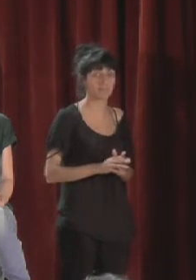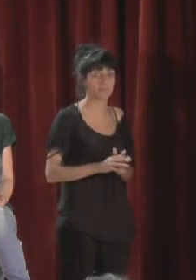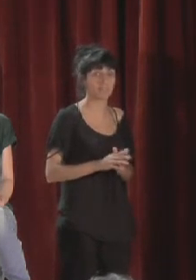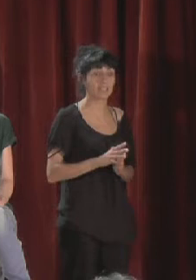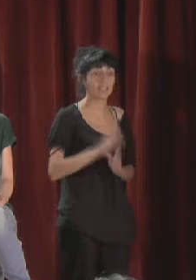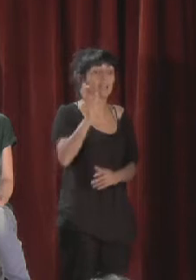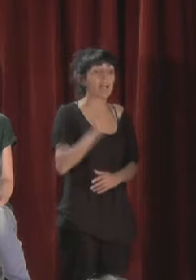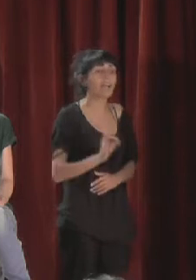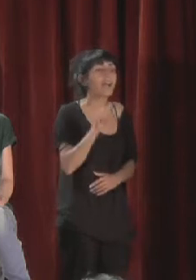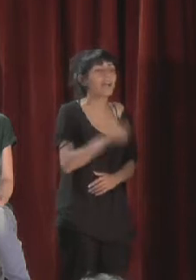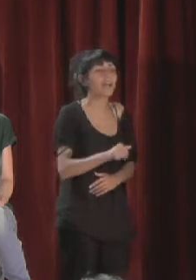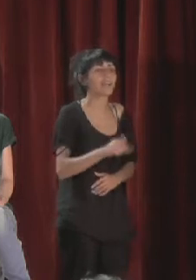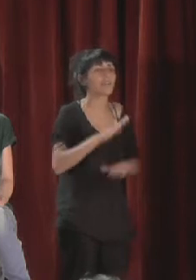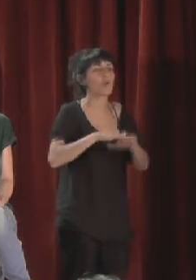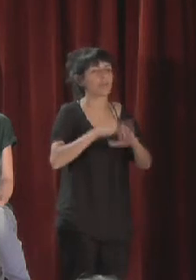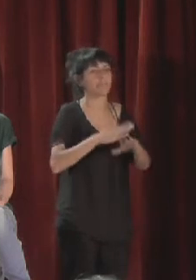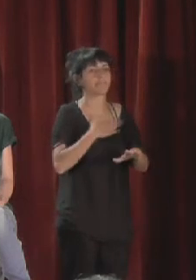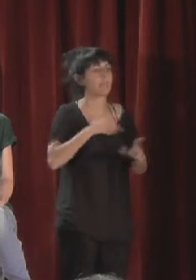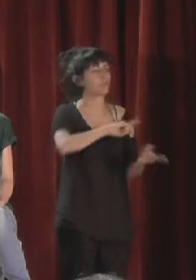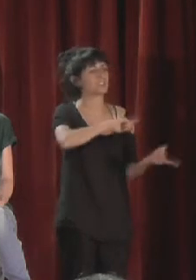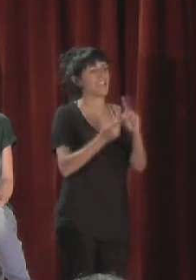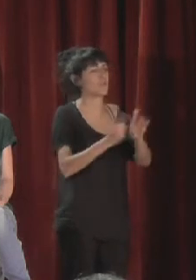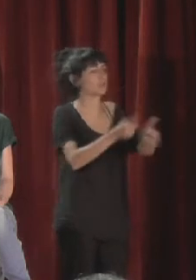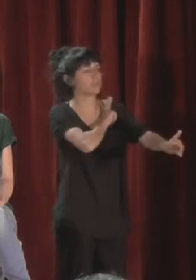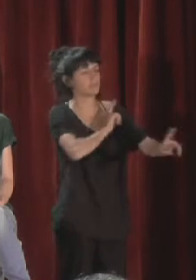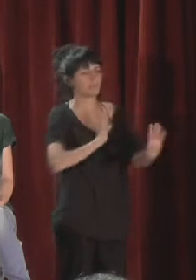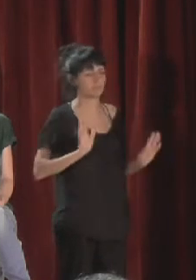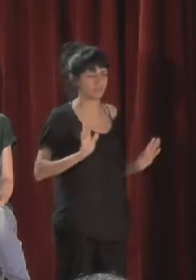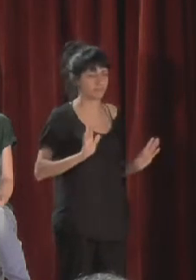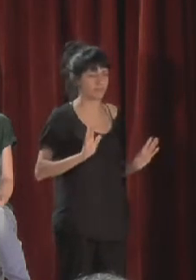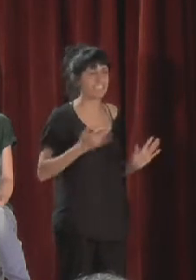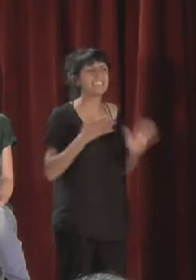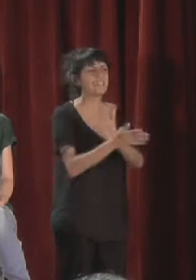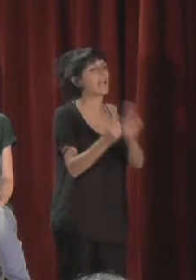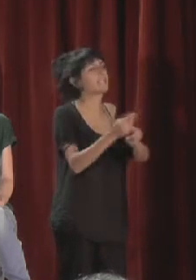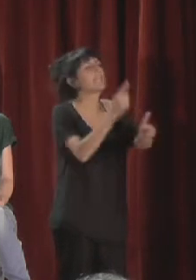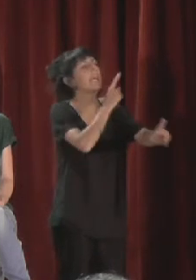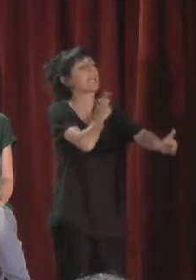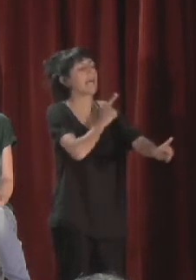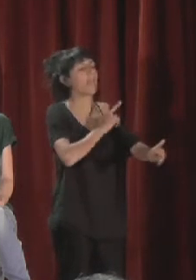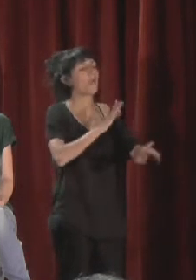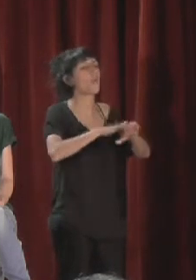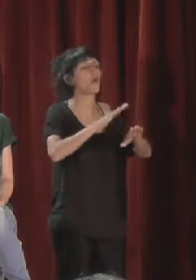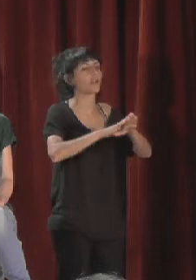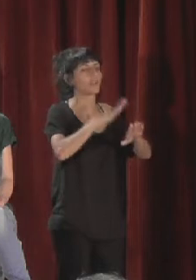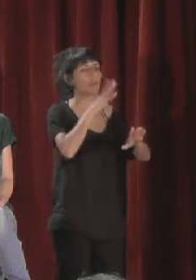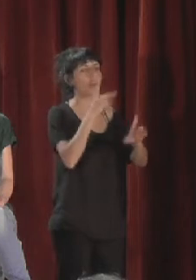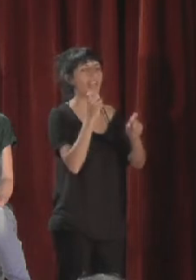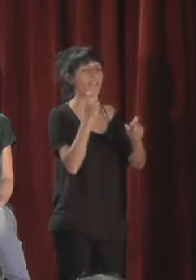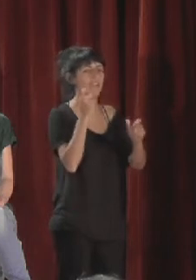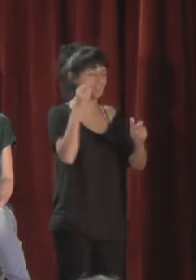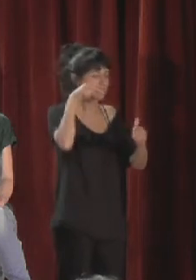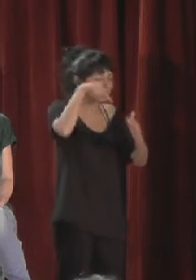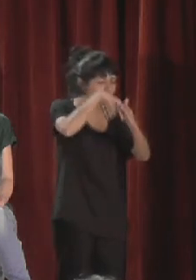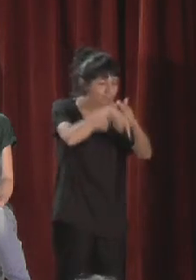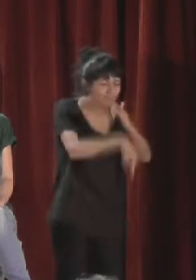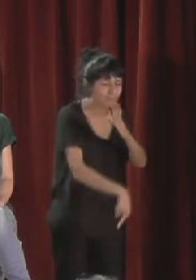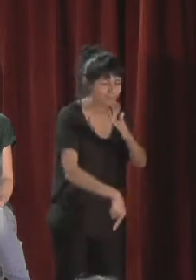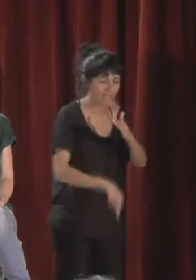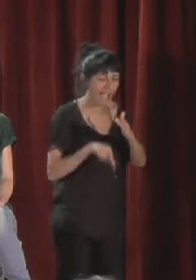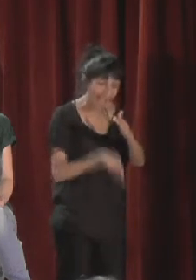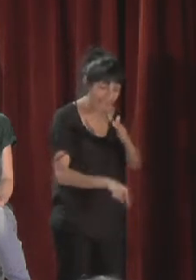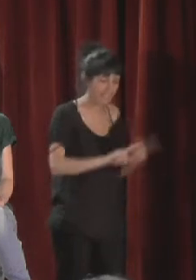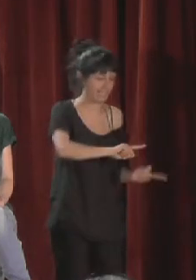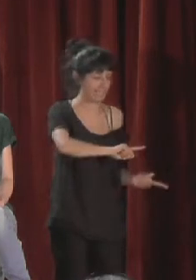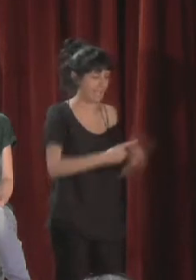un cambio radical. Non se asusten. Radical de ir a raíz dos problemas, de mudalo todo, de que todo hai